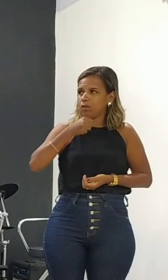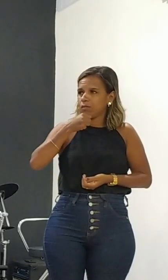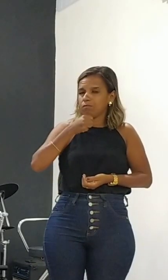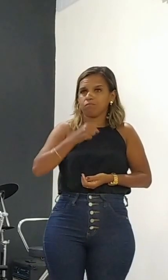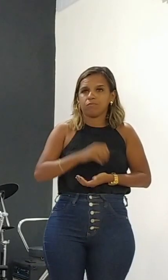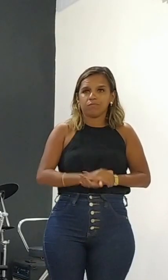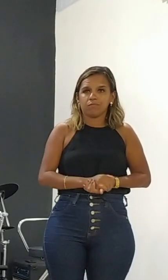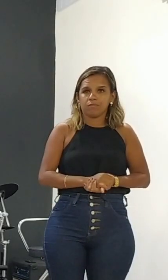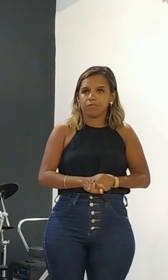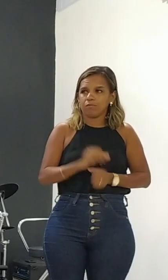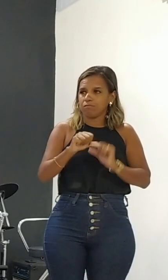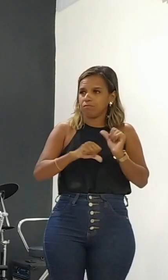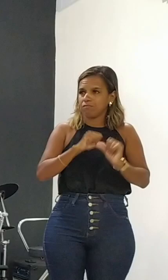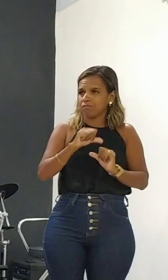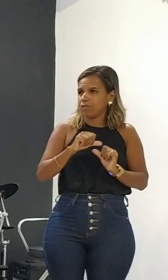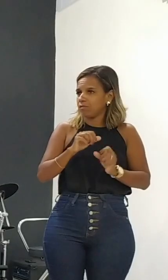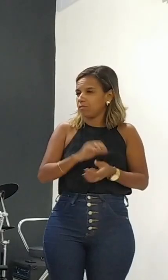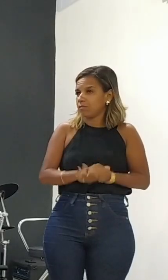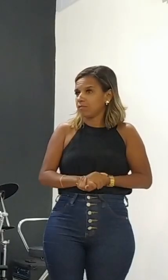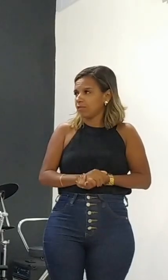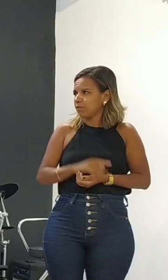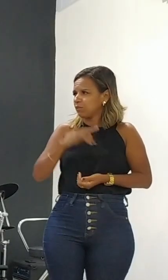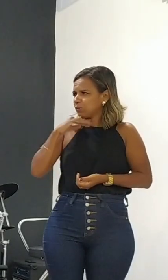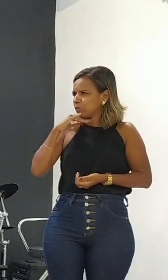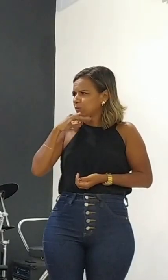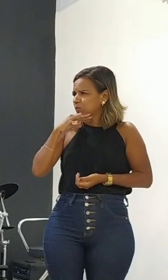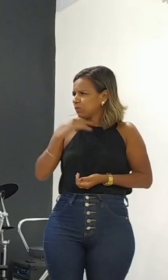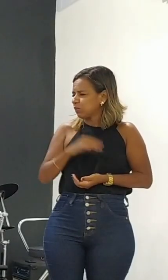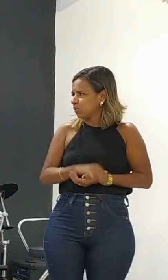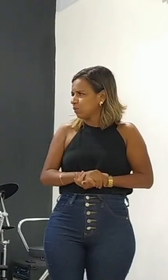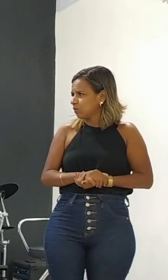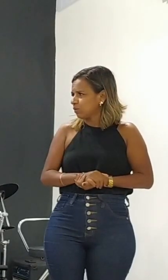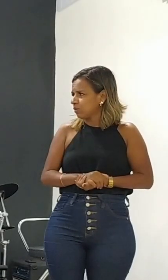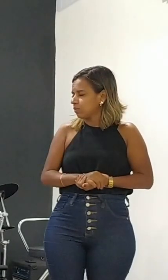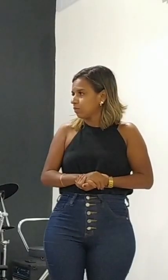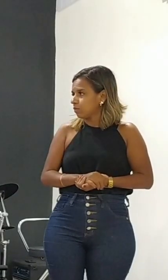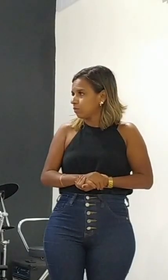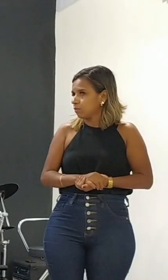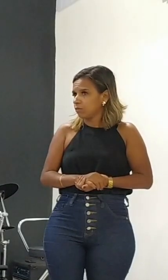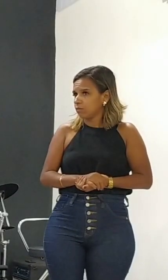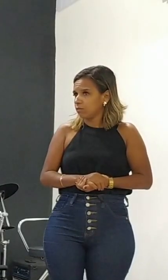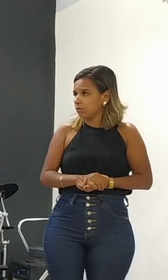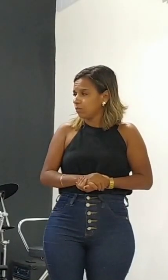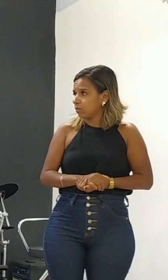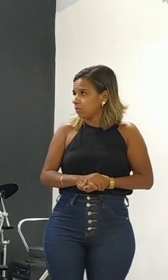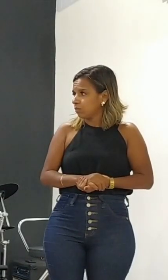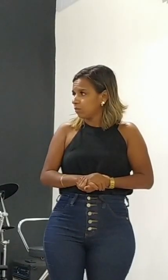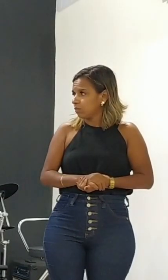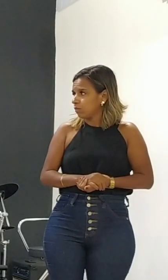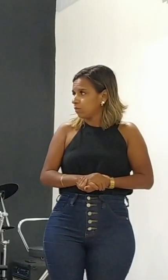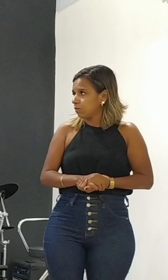poder ver se melhora? Está menos pior agora. Dá um microfone aí. Agora está menos pior.